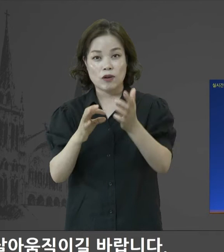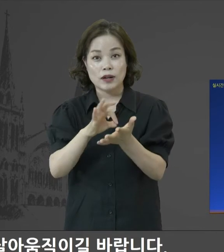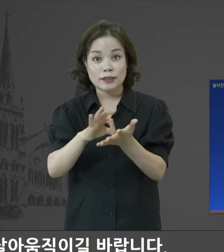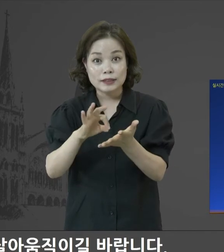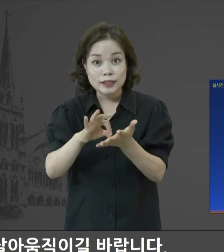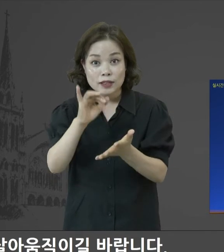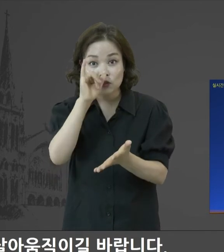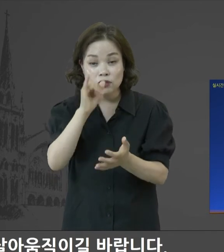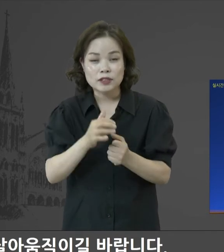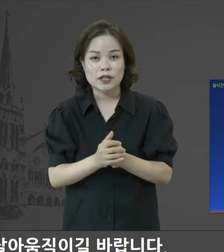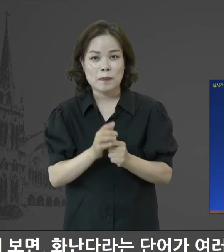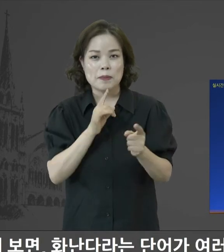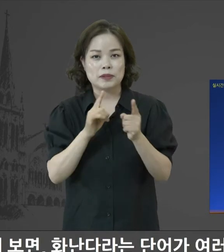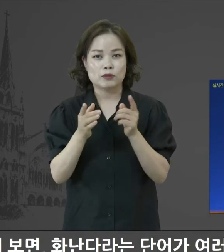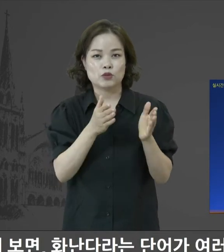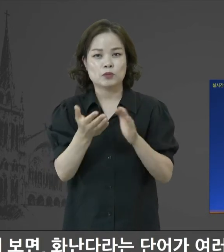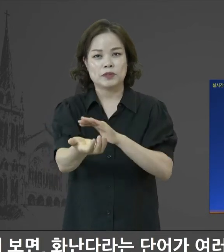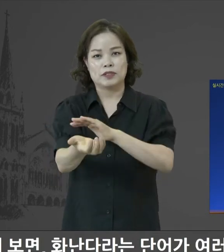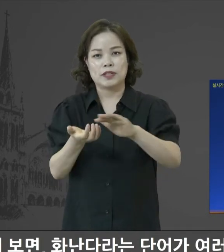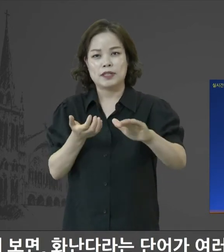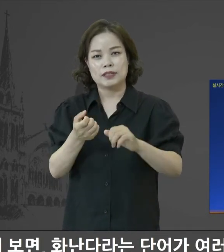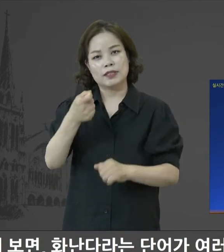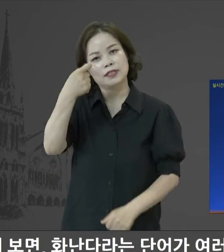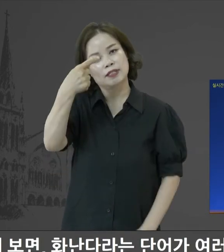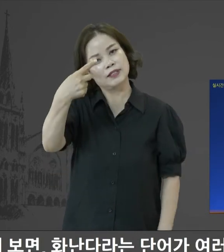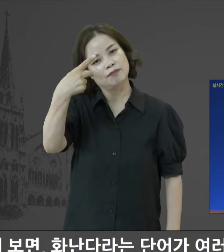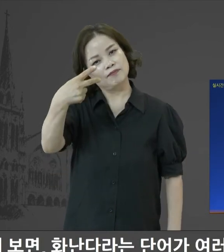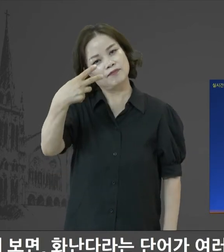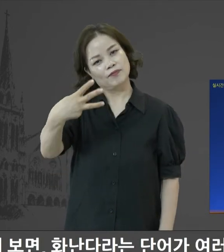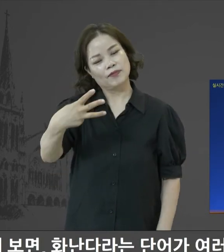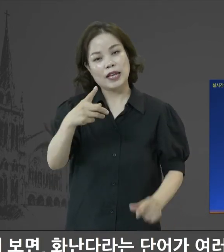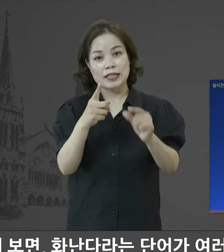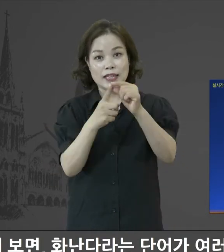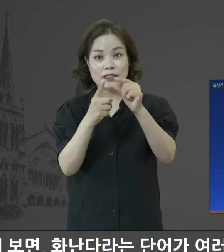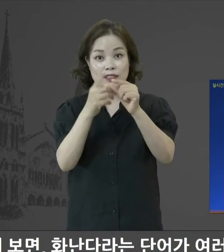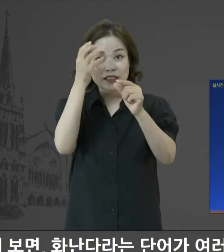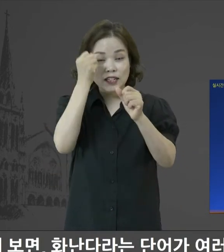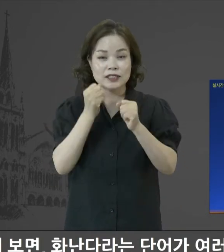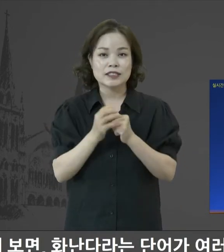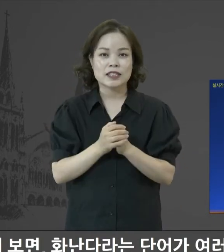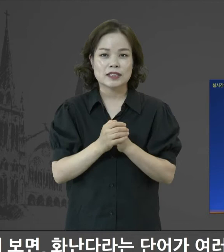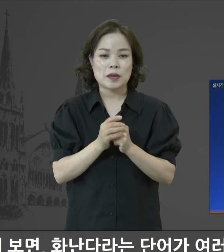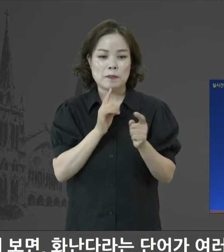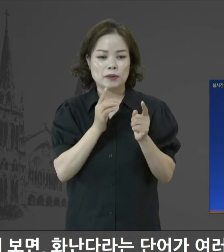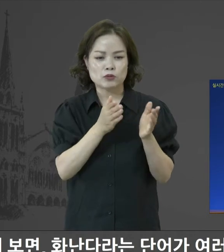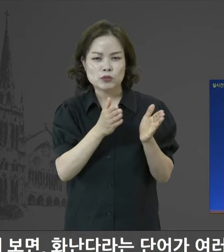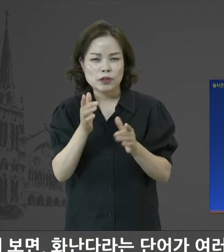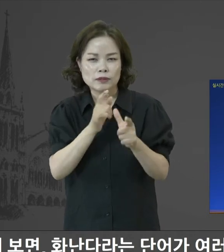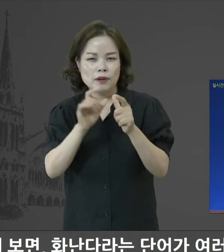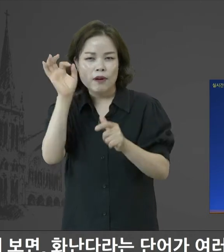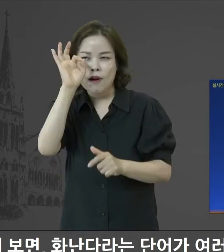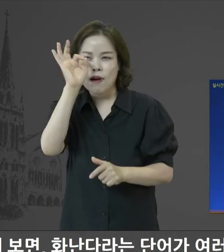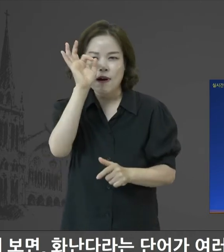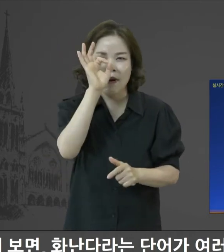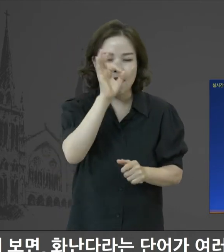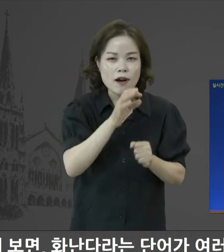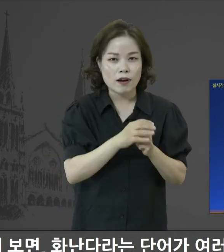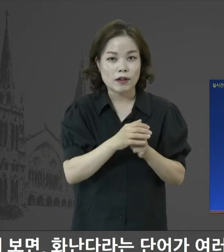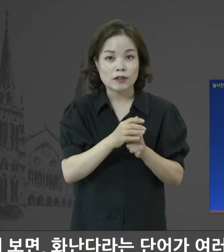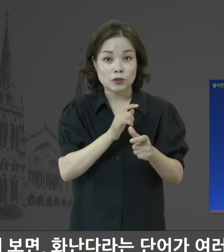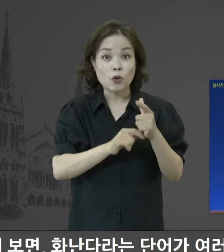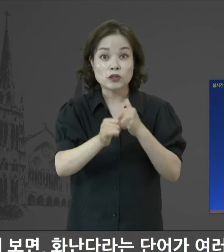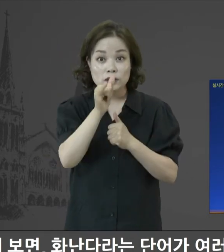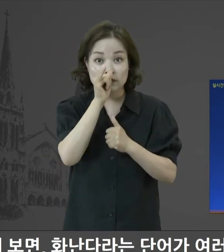저는 사실 이 말씀을 준비하기 전까지는 3개 정도 단어를 알고 있었는데요, 이 말씀을 준비하면서 더 찾아보니까 막 더